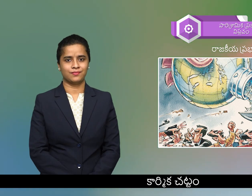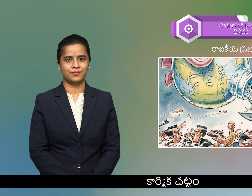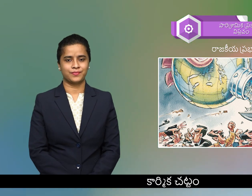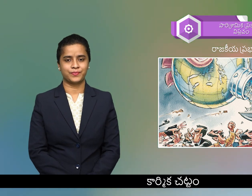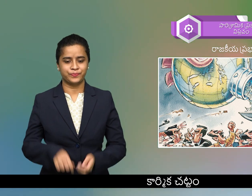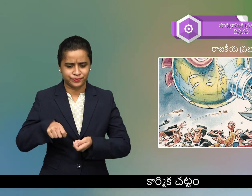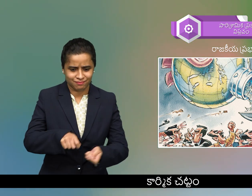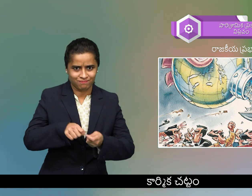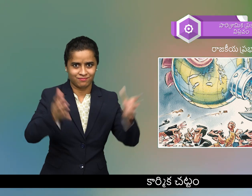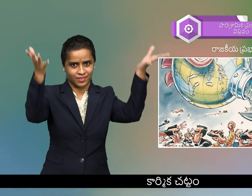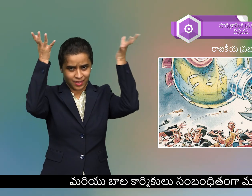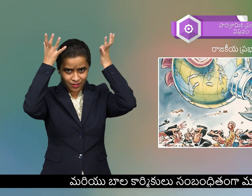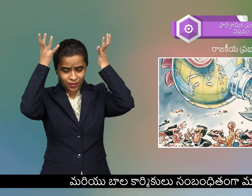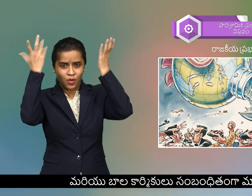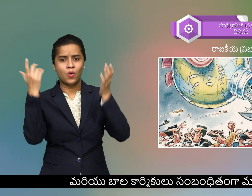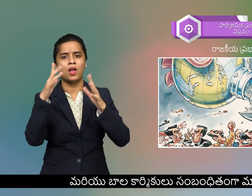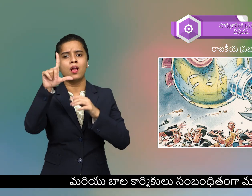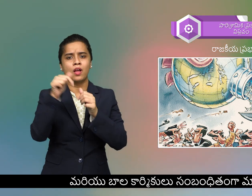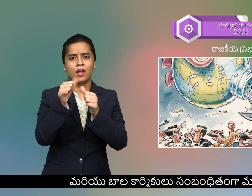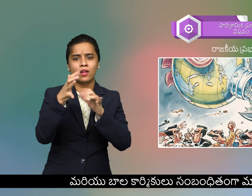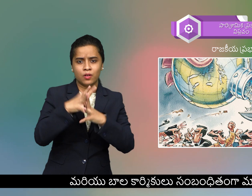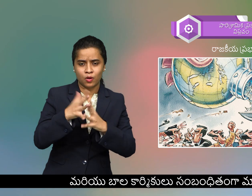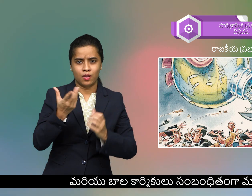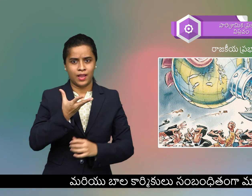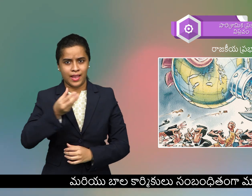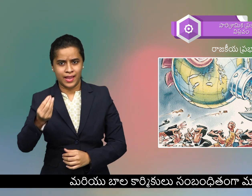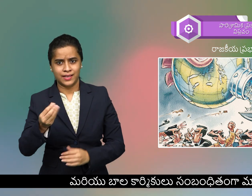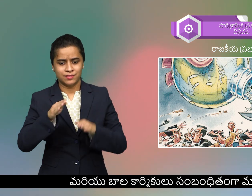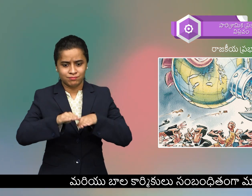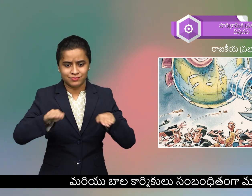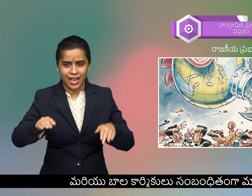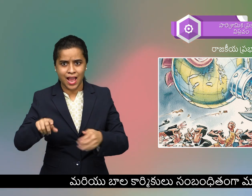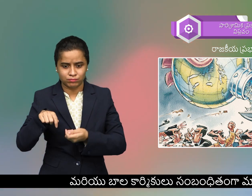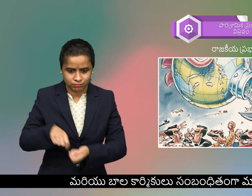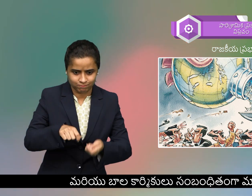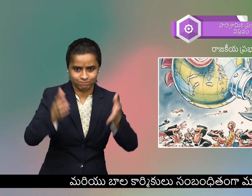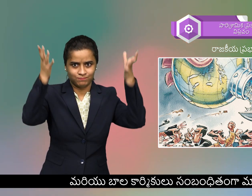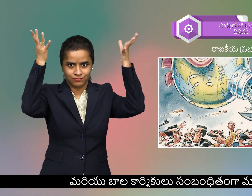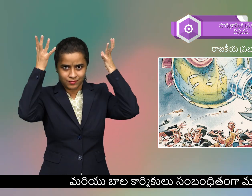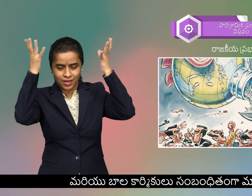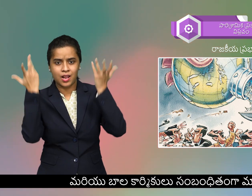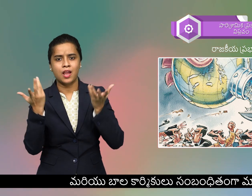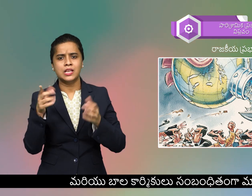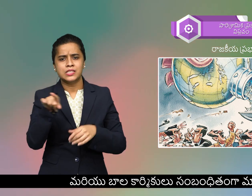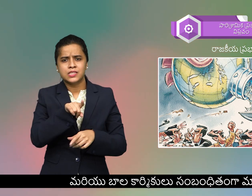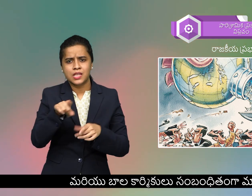కార్మిక చట్టం మరియు బాల కార్మికులు సంబంధితంగా మారారు.